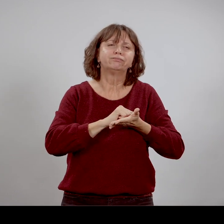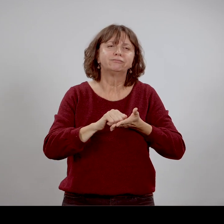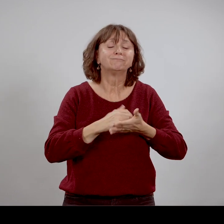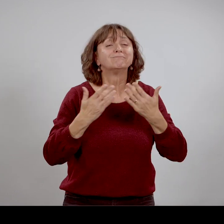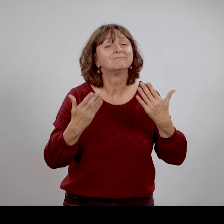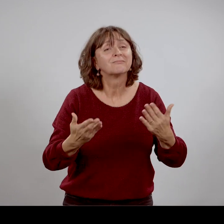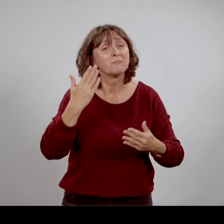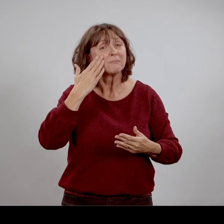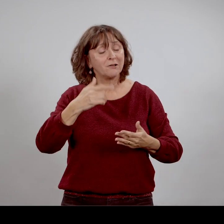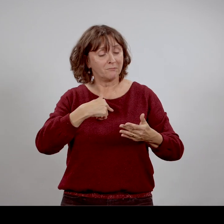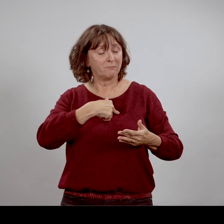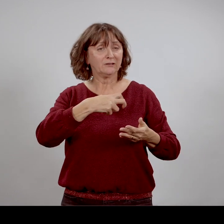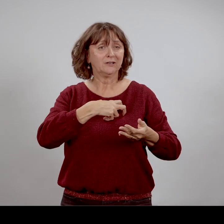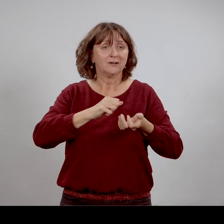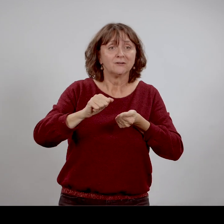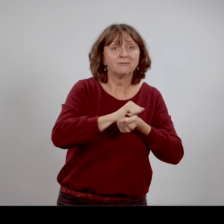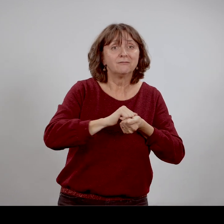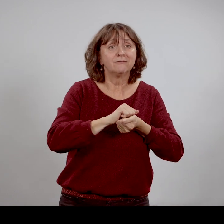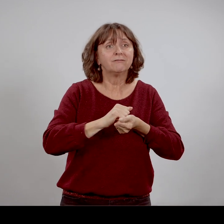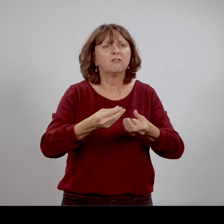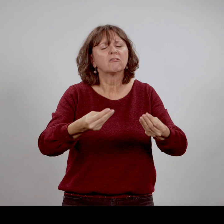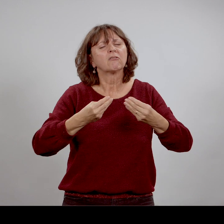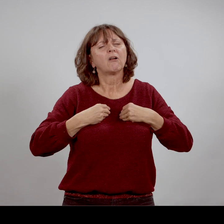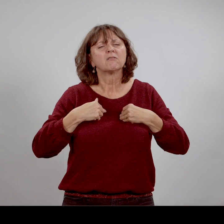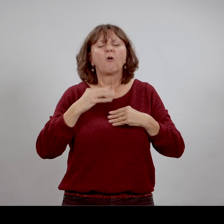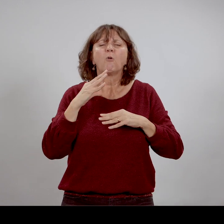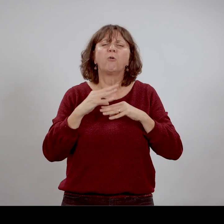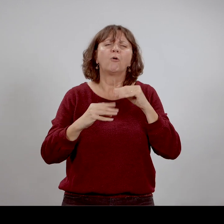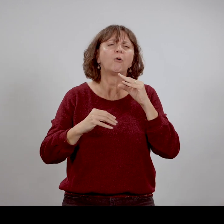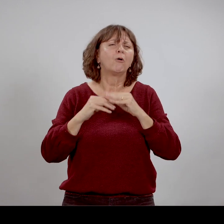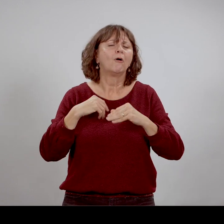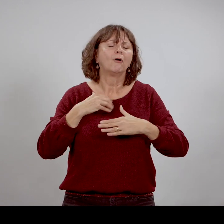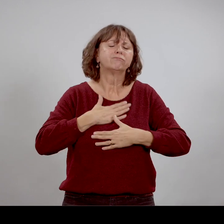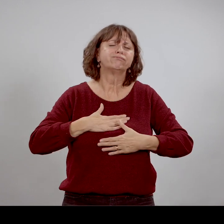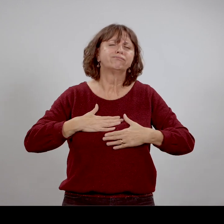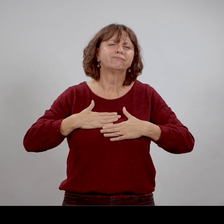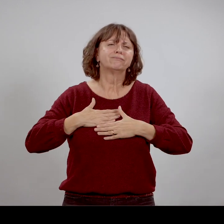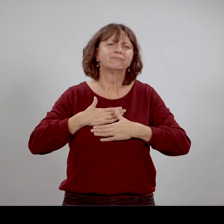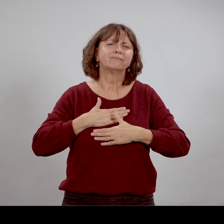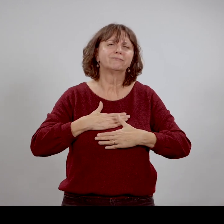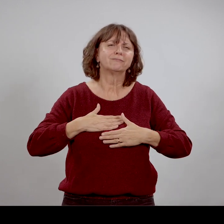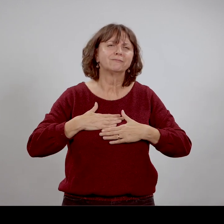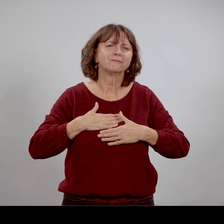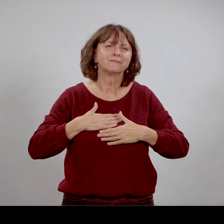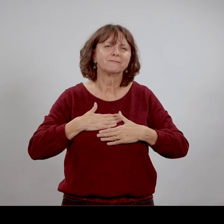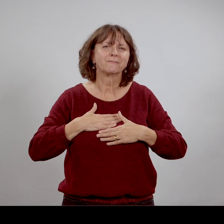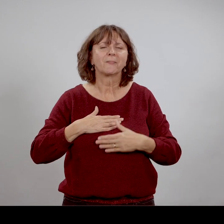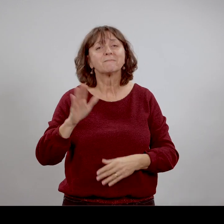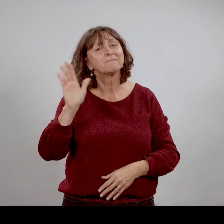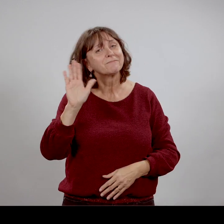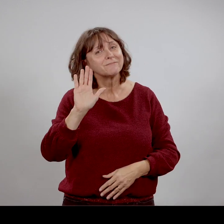Heureux celui à qui la transgression est remise. Psaume 32, verset 1.